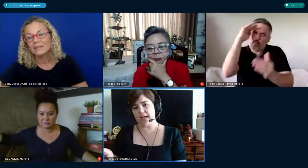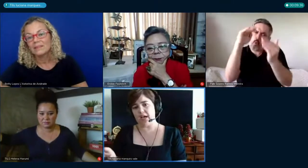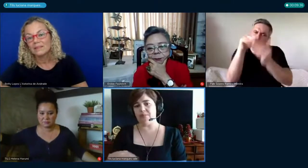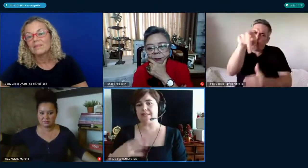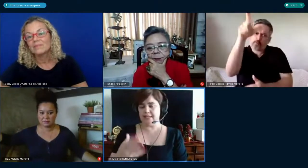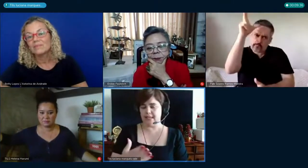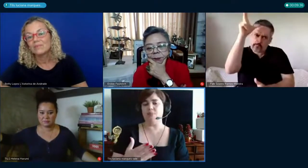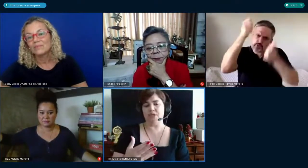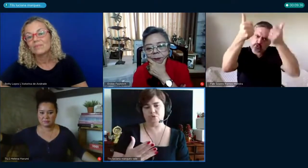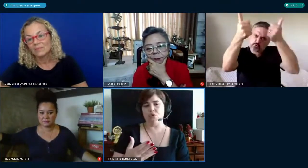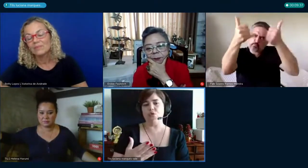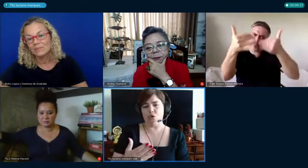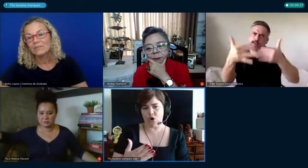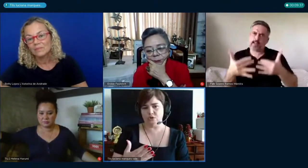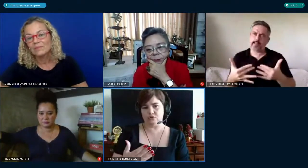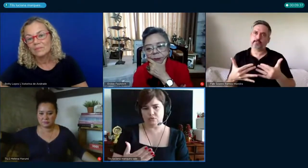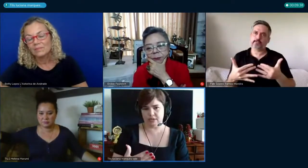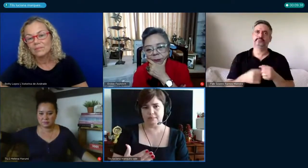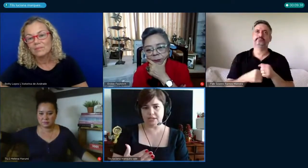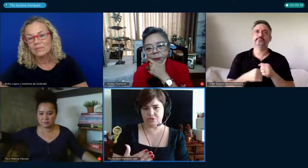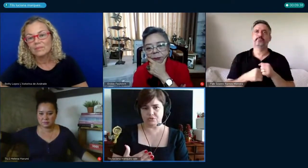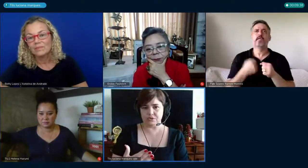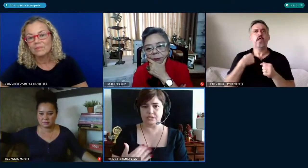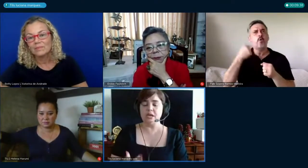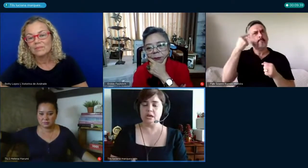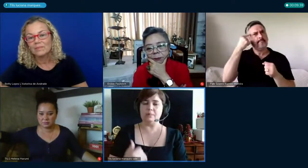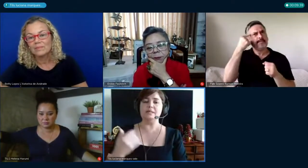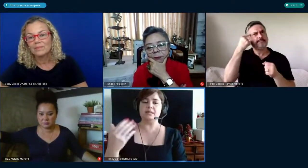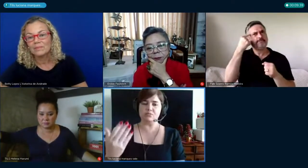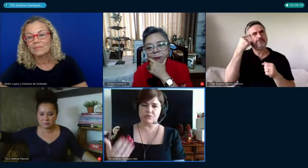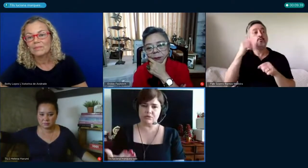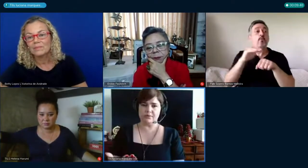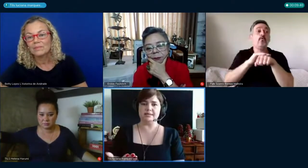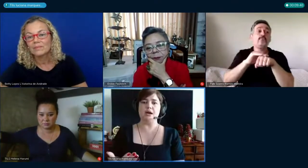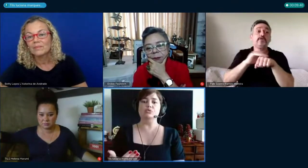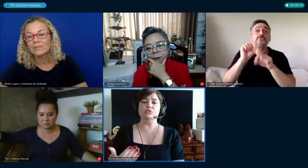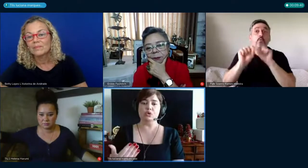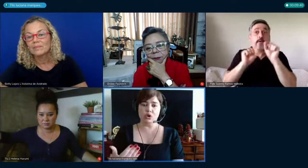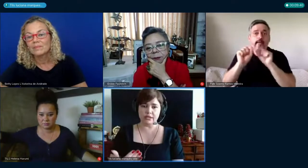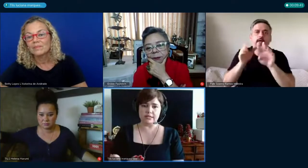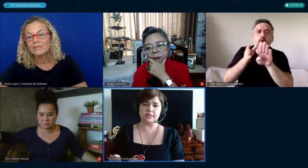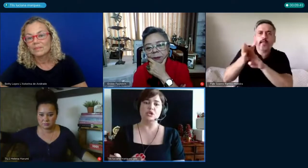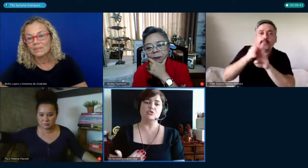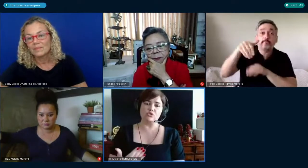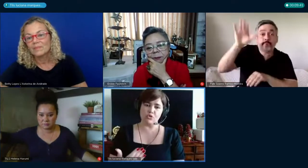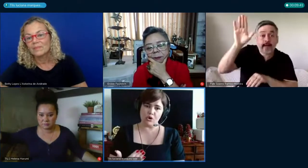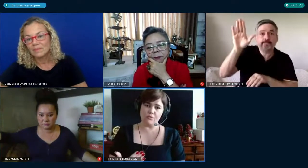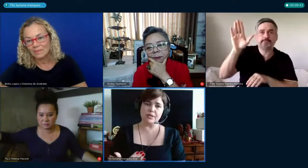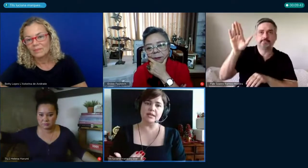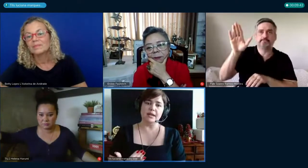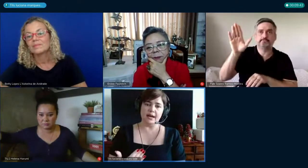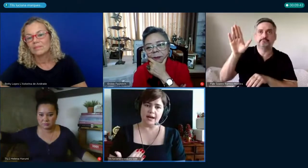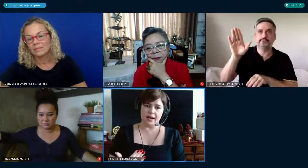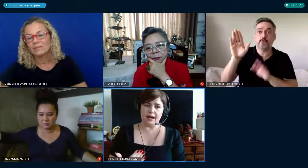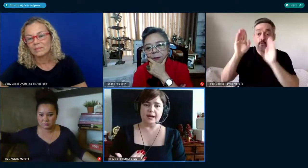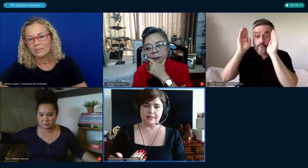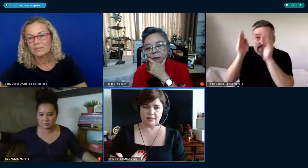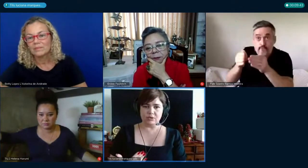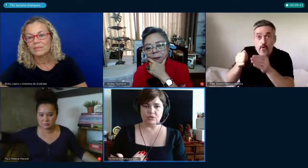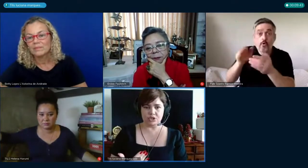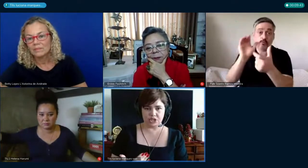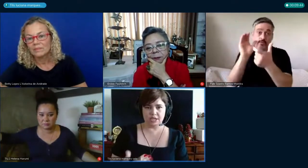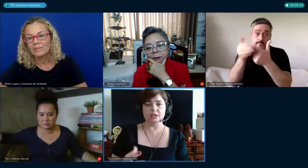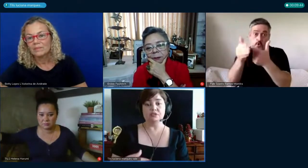no final, mas aqui realmente eu concordo com o que a Beth trouxe. Eu apresento muito mais autores sobre